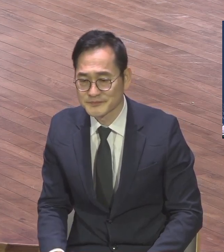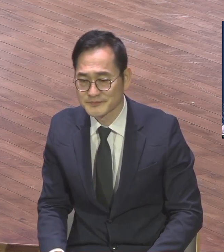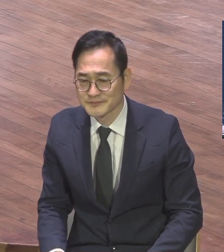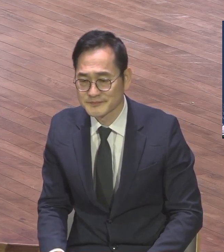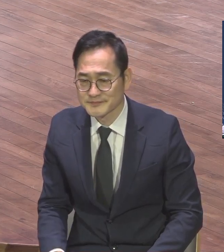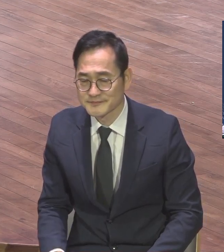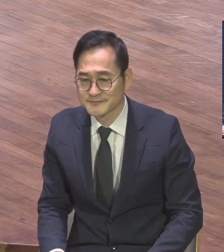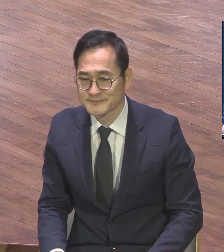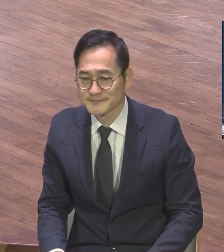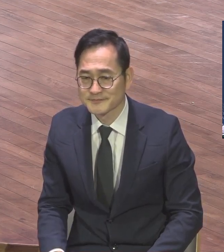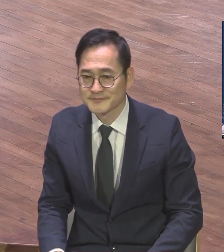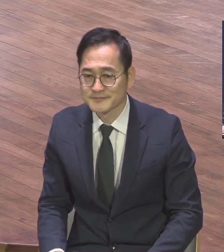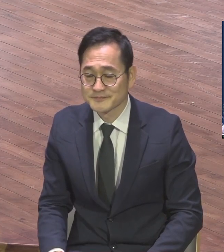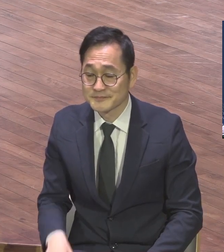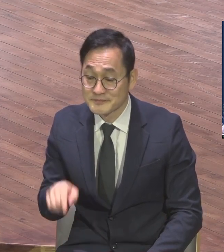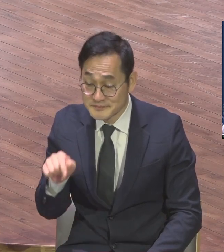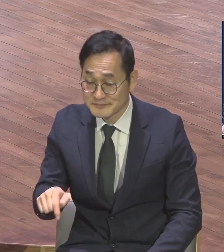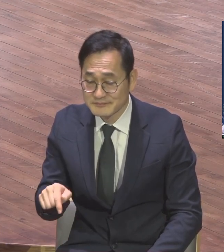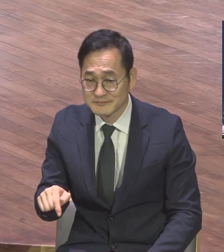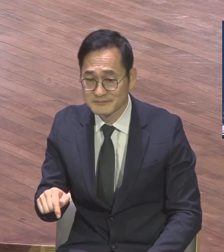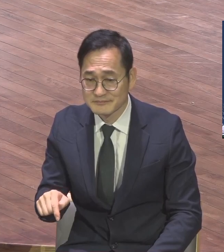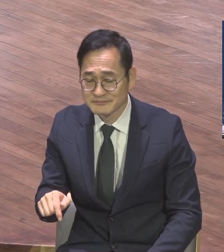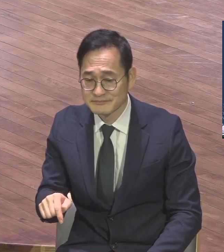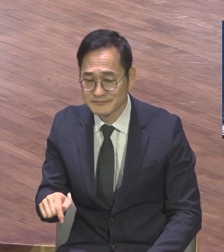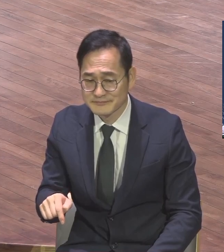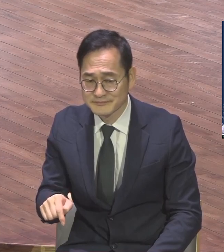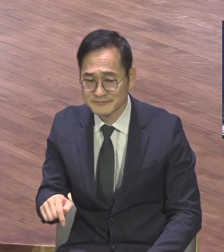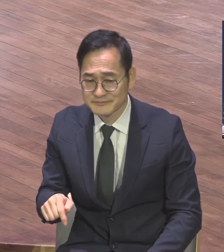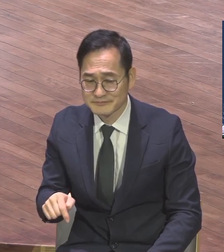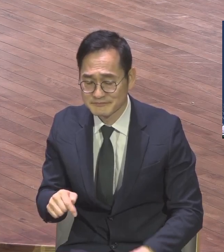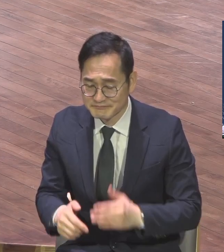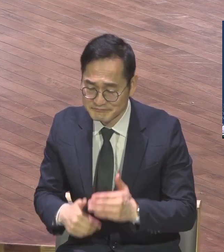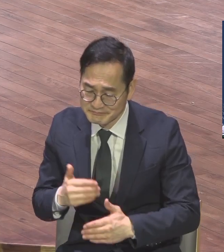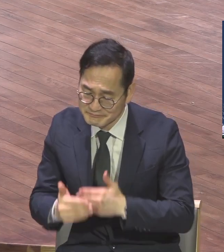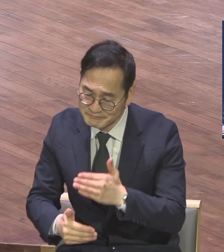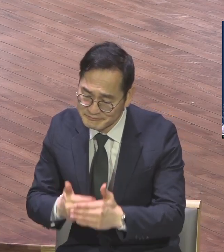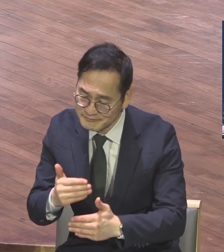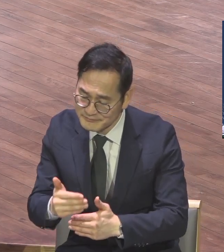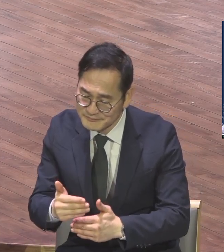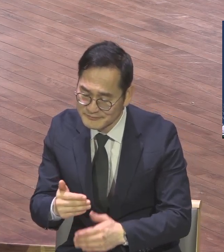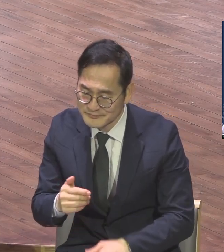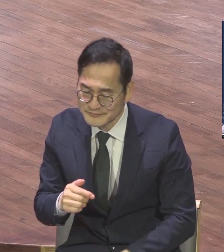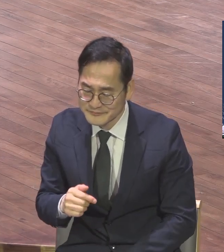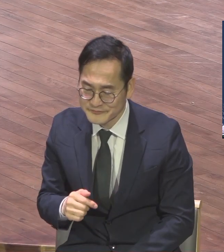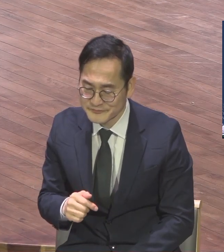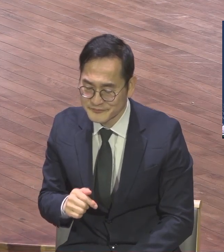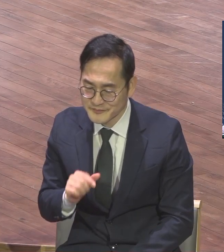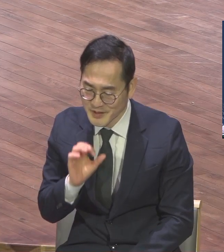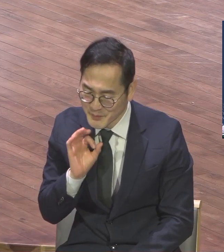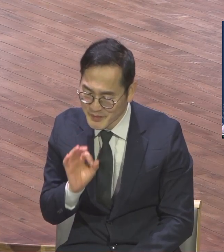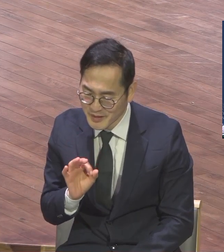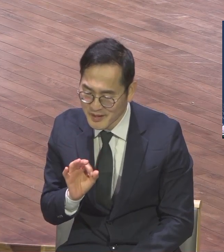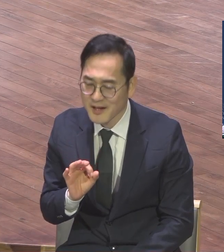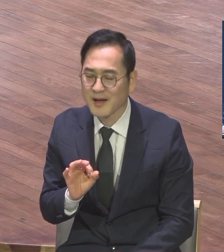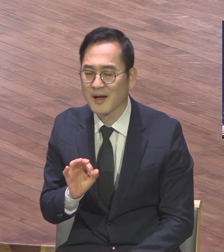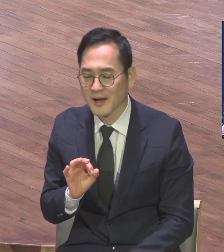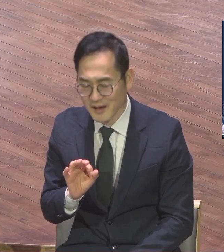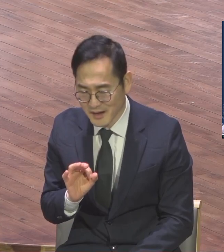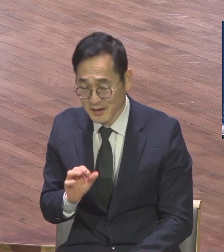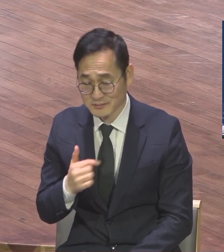지금 설명드린 이런 과정을 겪으면서 아하, 그래서 우리 하나님이 우리 정